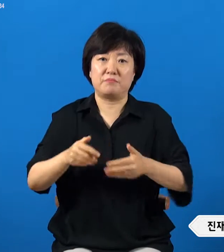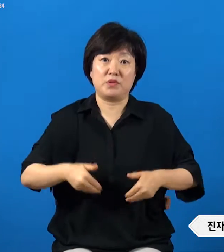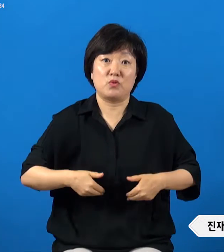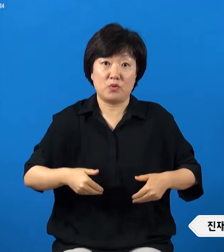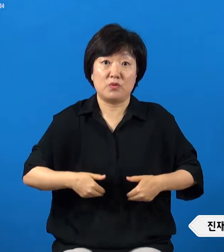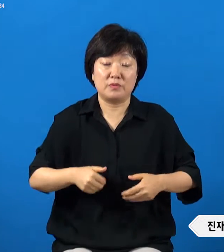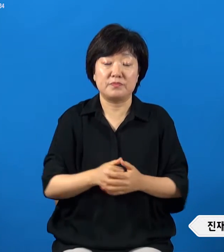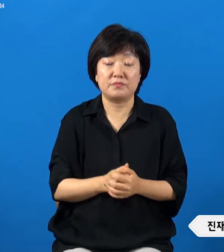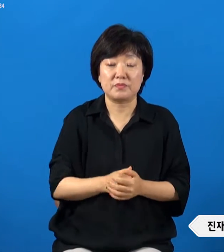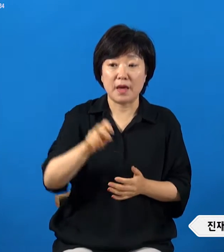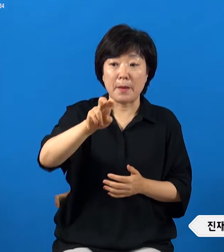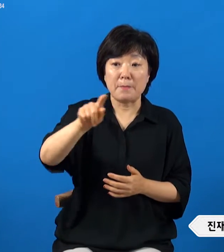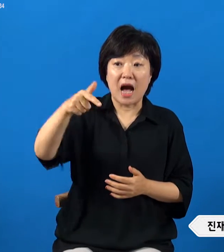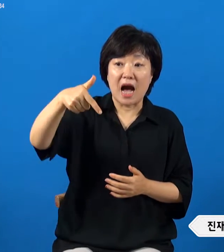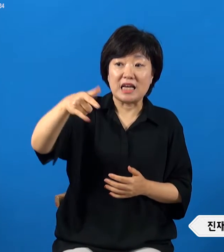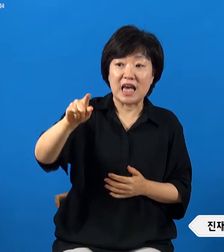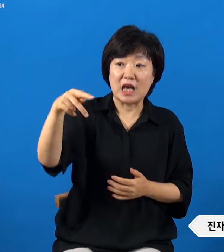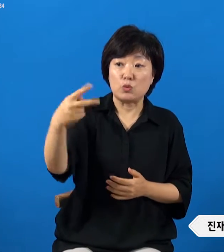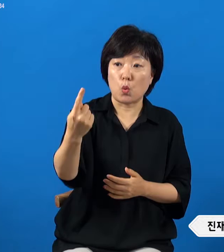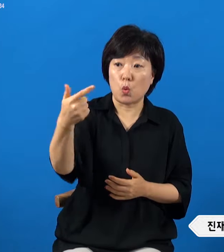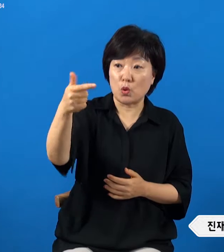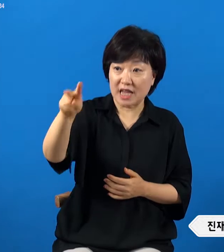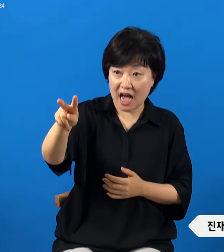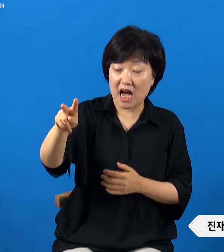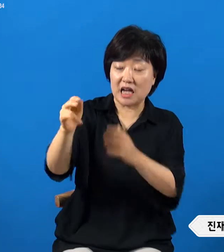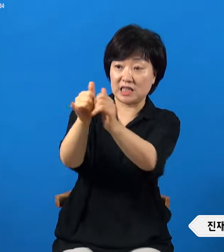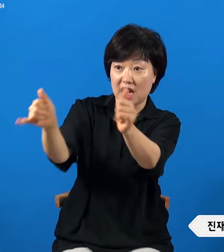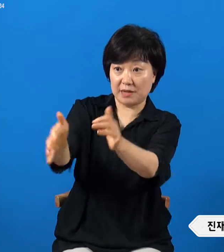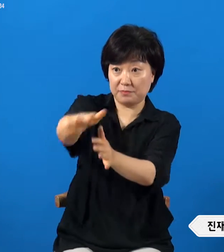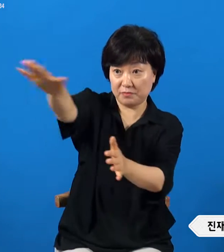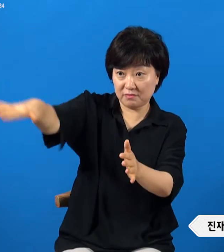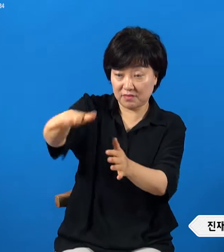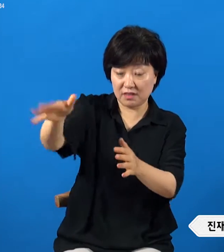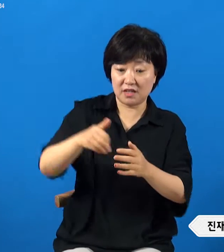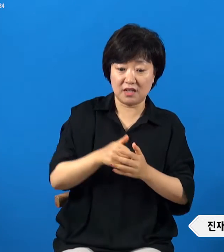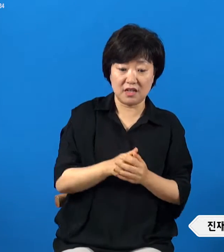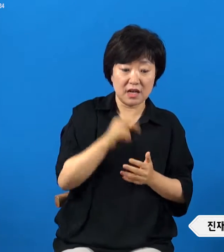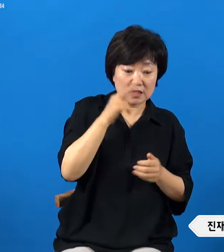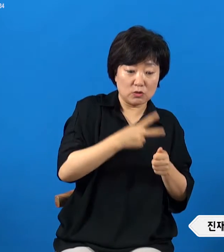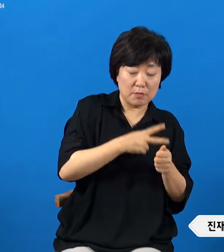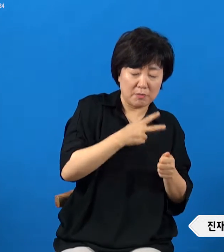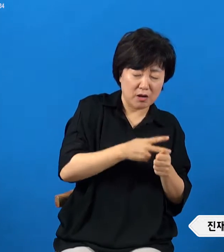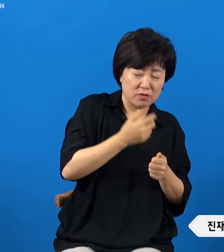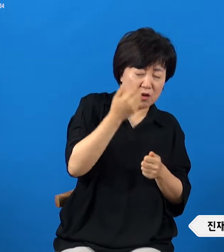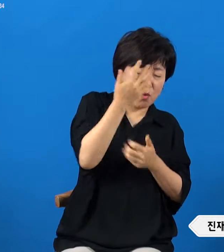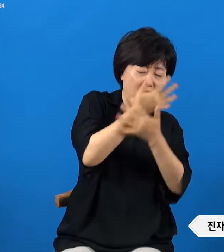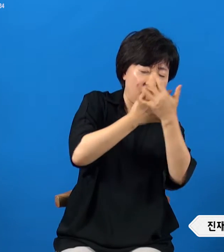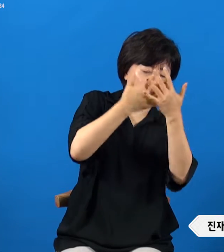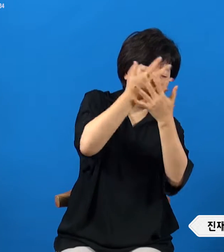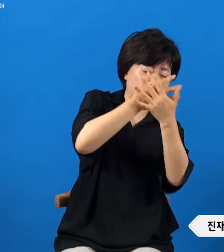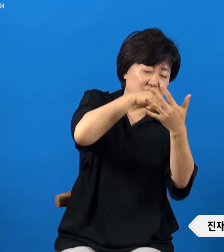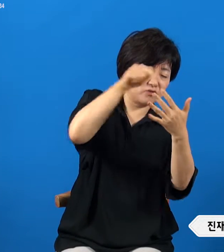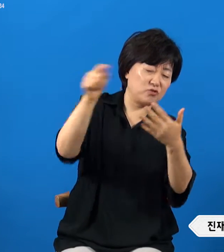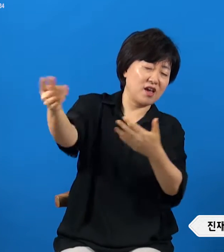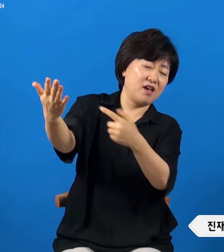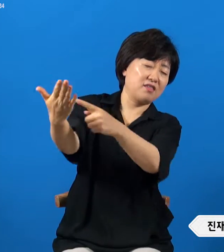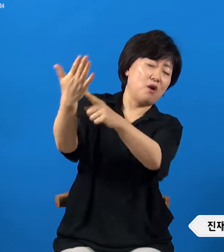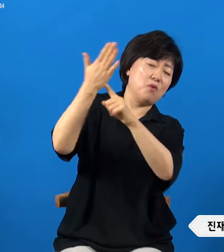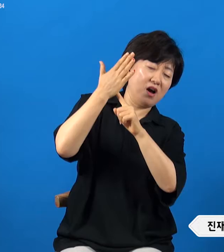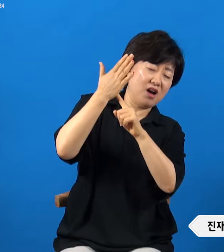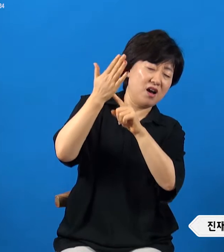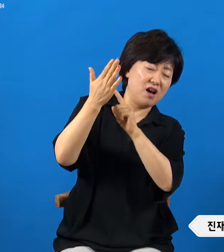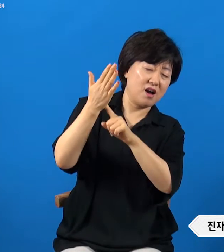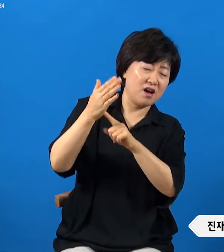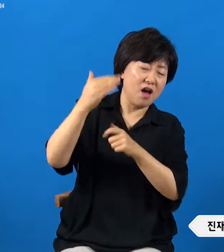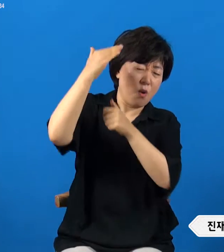16장에 마게도냐 사람이 환상으로 바울에게 나타납니다. 와서 우리를 도우라라고 이야기합니다. 그